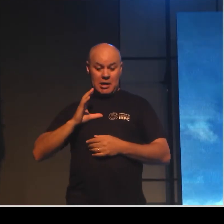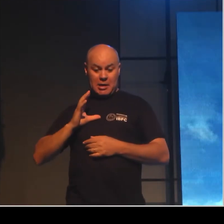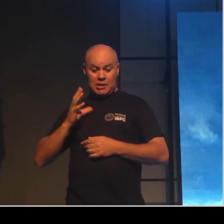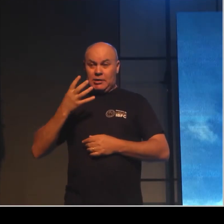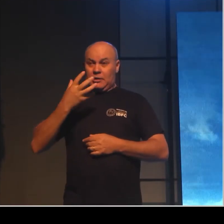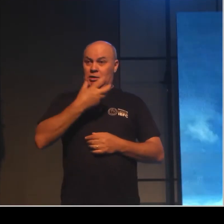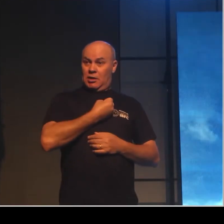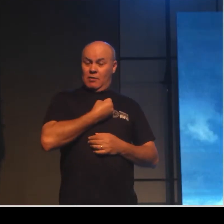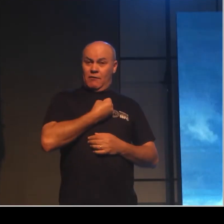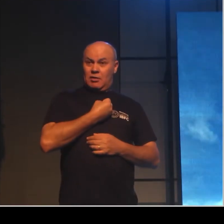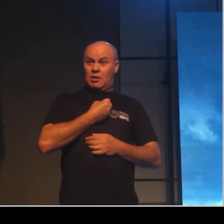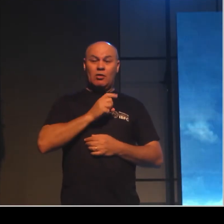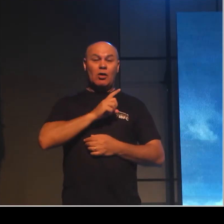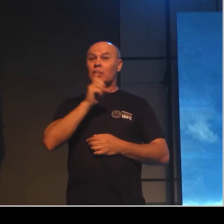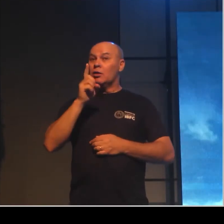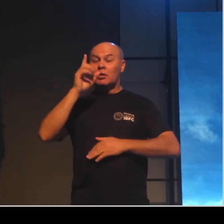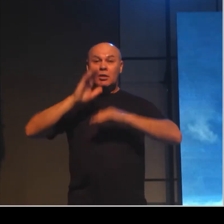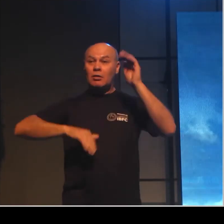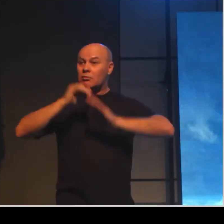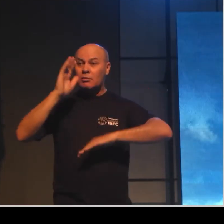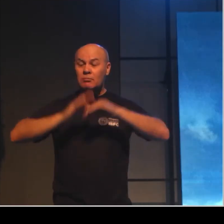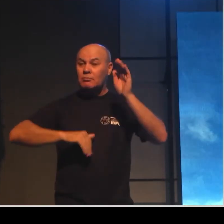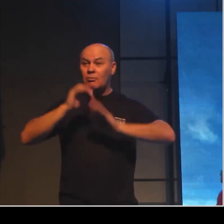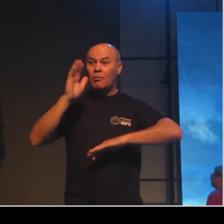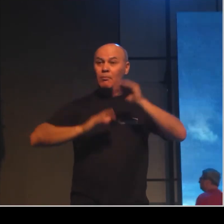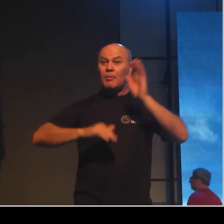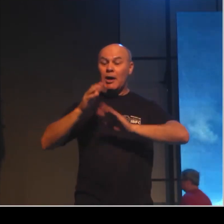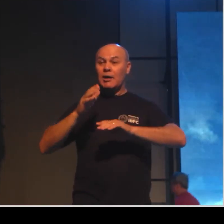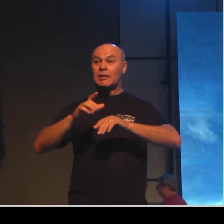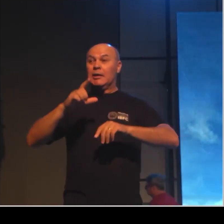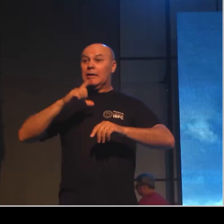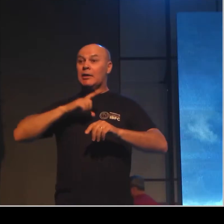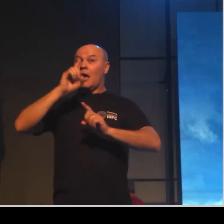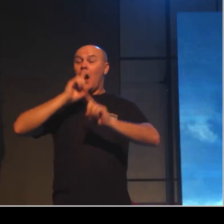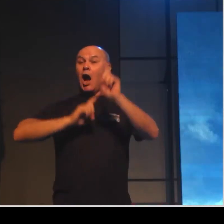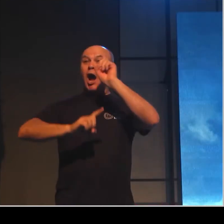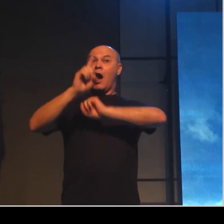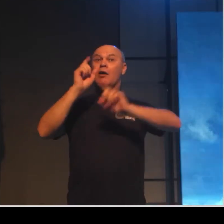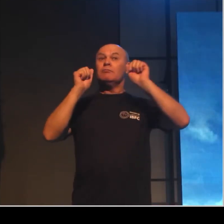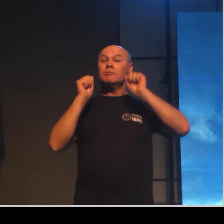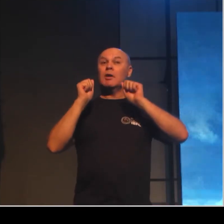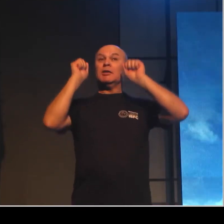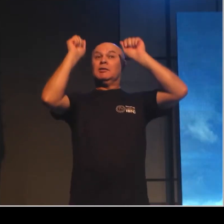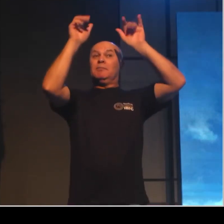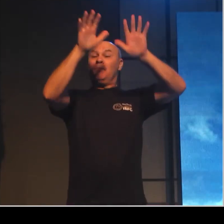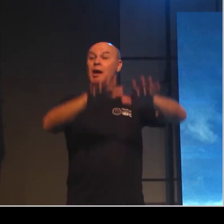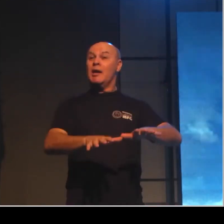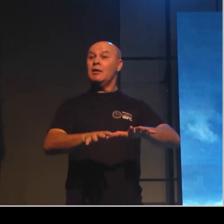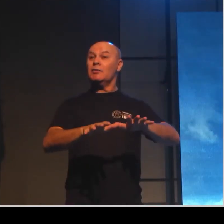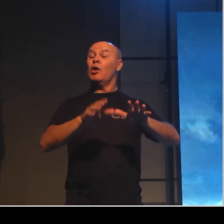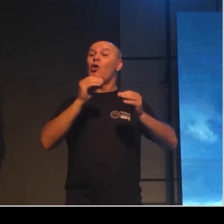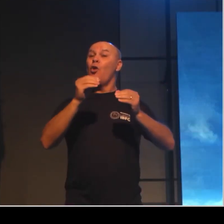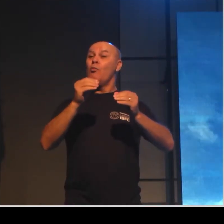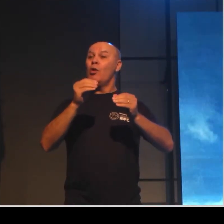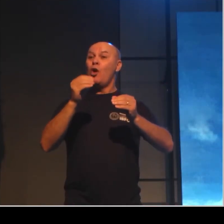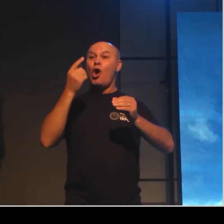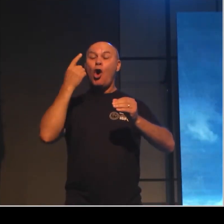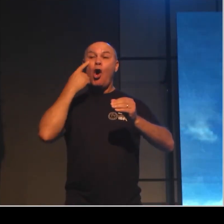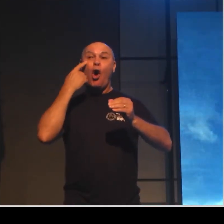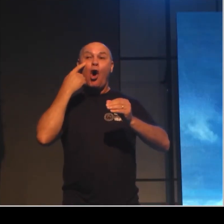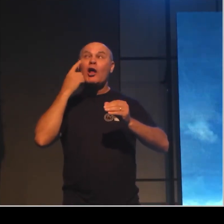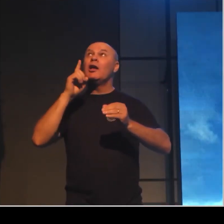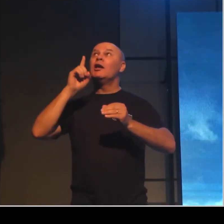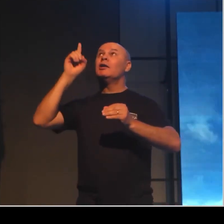existem bênçãos que Deus nos diz, olha, eu te sugiro, eu te digo que você vá por aqui para ser bem abençoado.